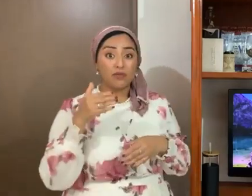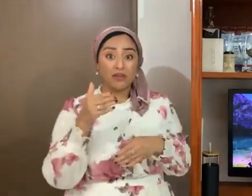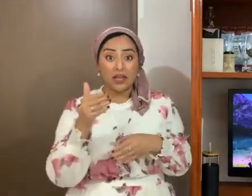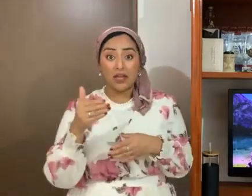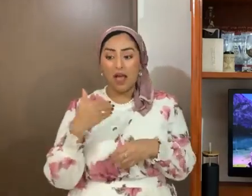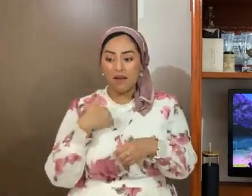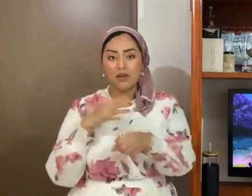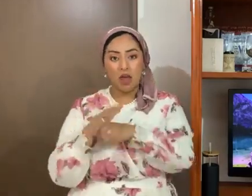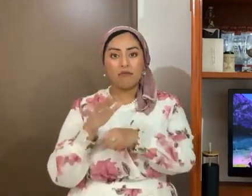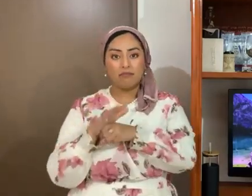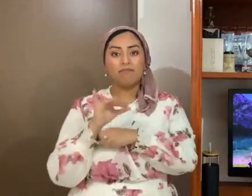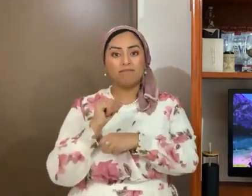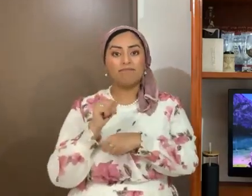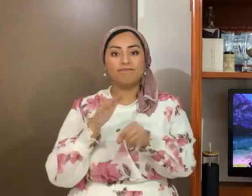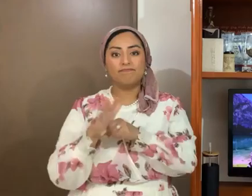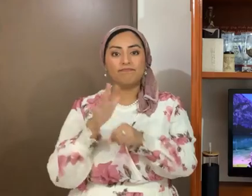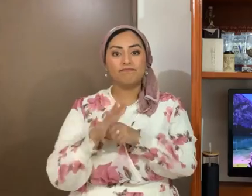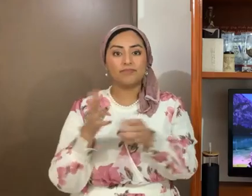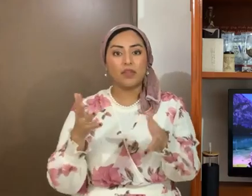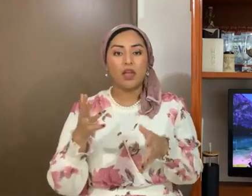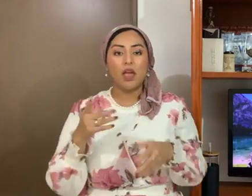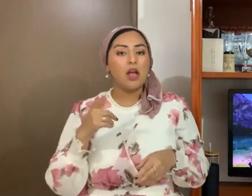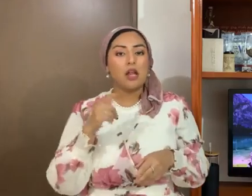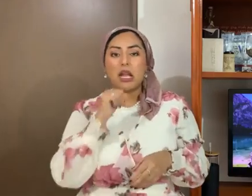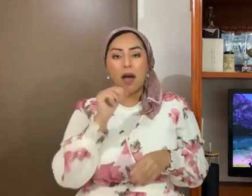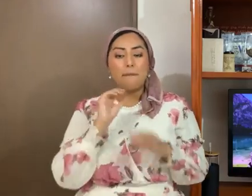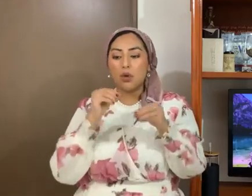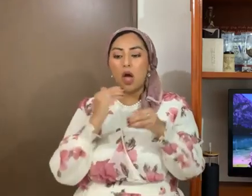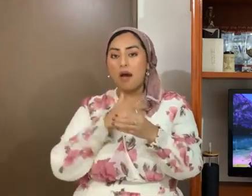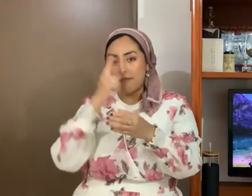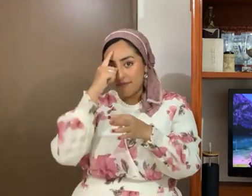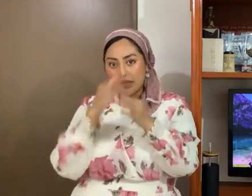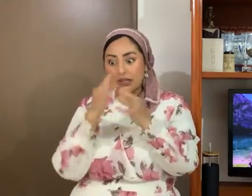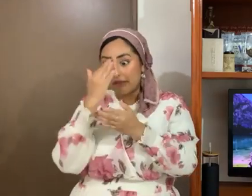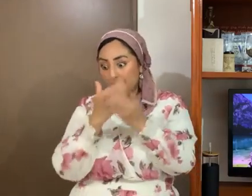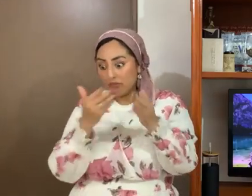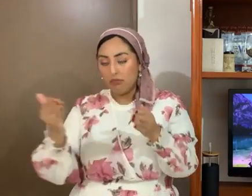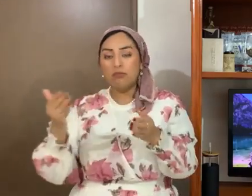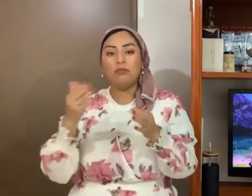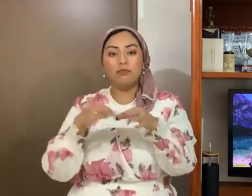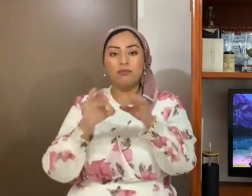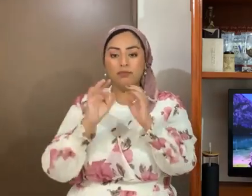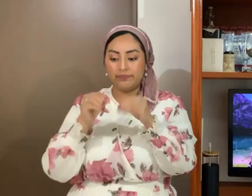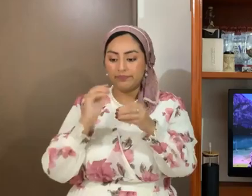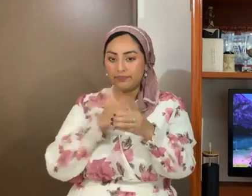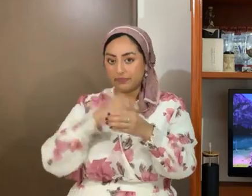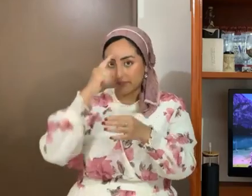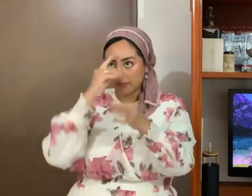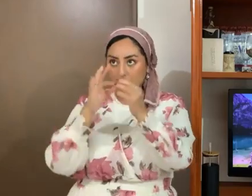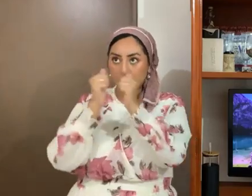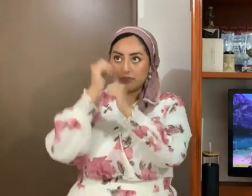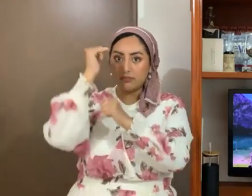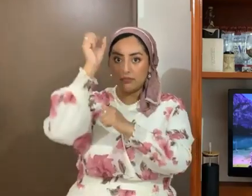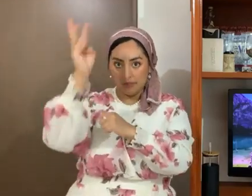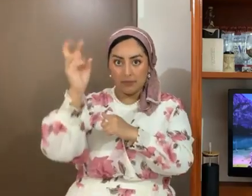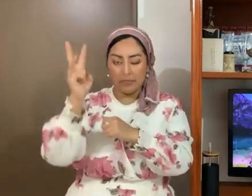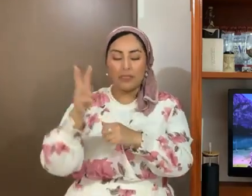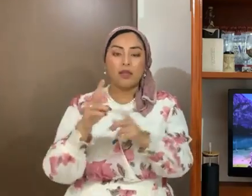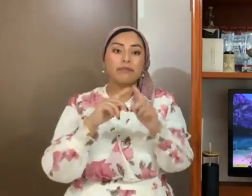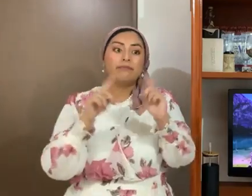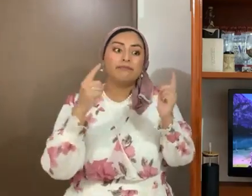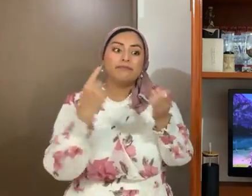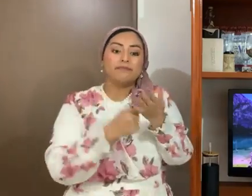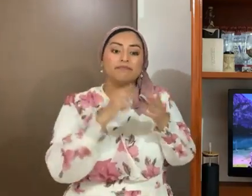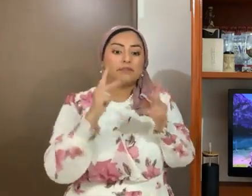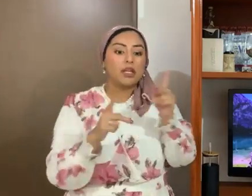algo? No, amados Sahim, no pongamos nuestra fe en cosas, pongamos nuestra fe en Yahshua. Pero el pueblo